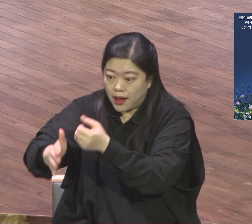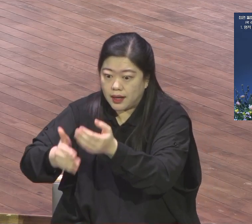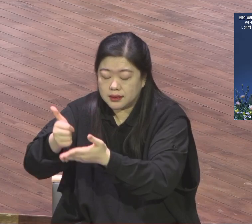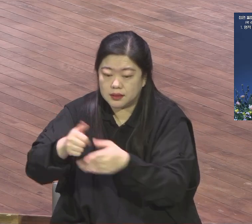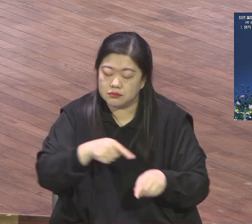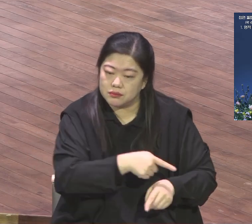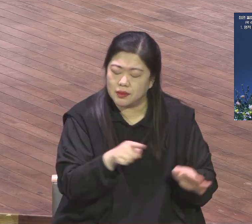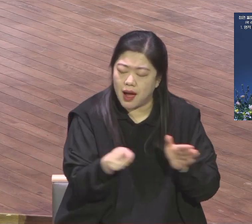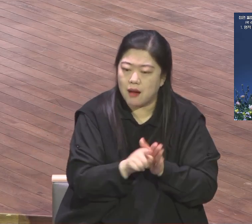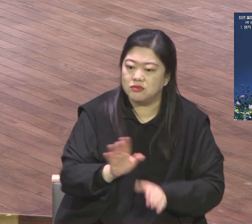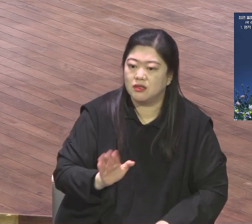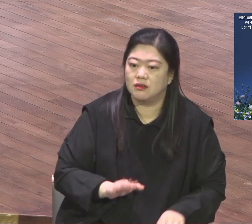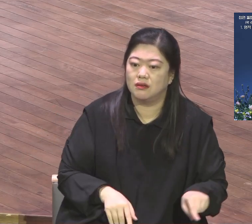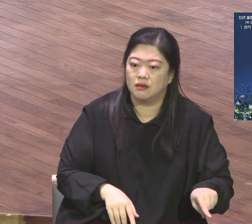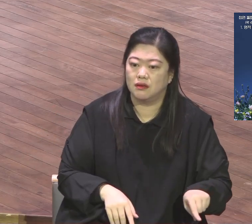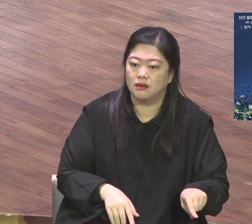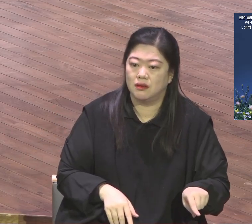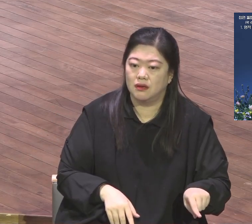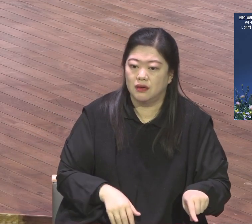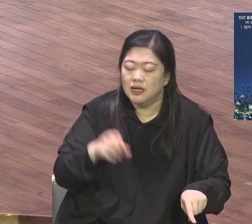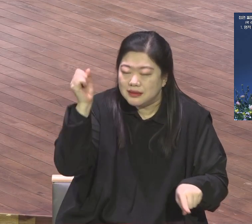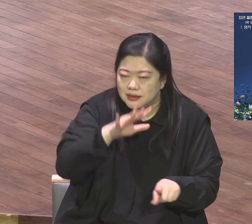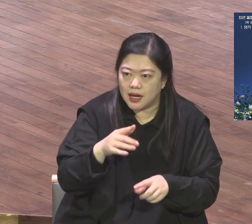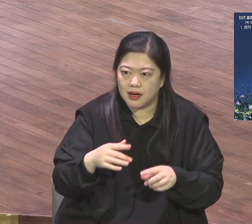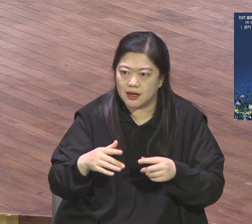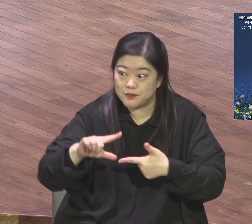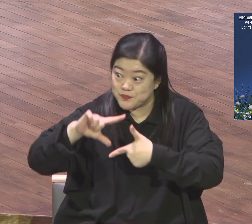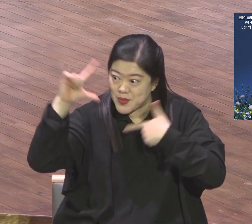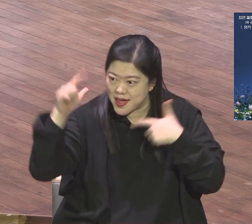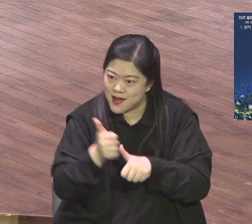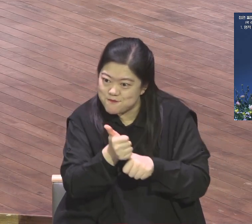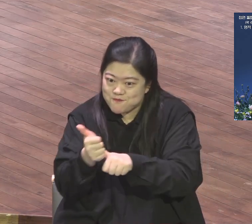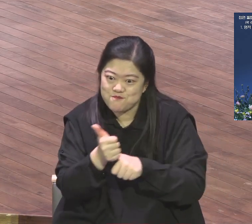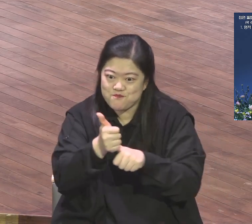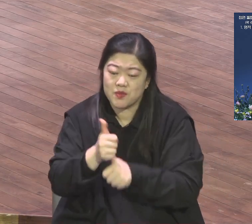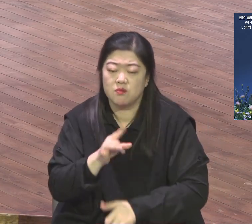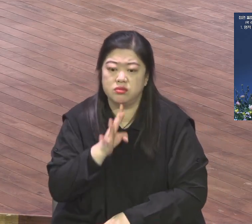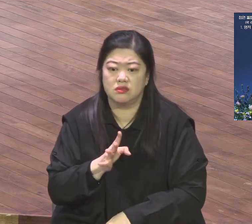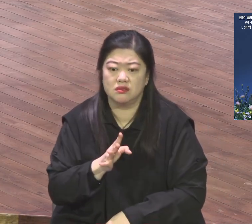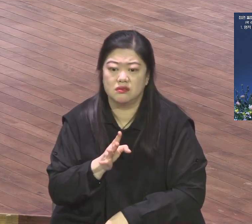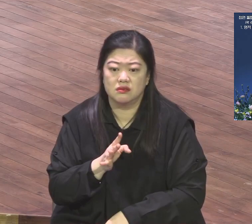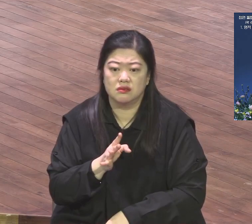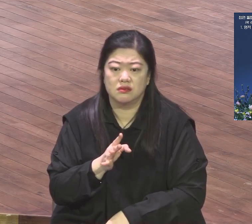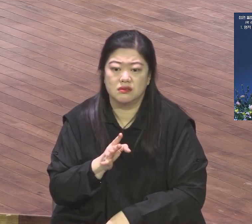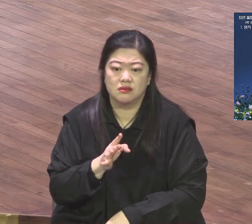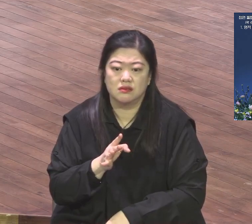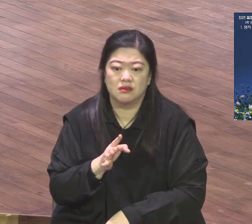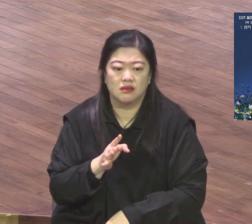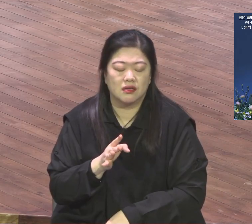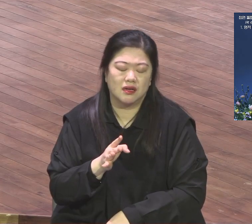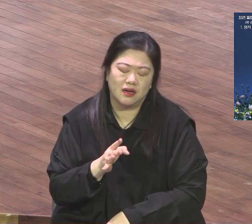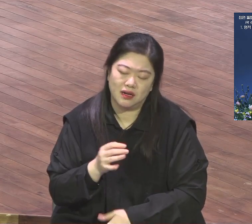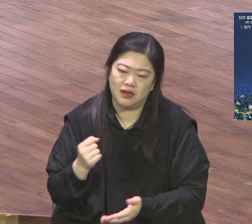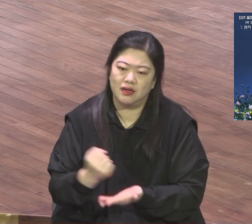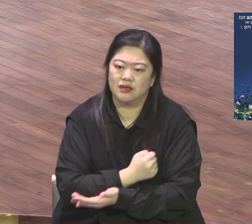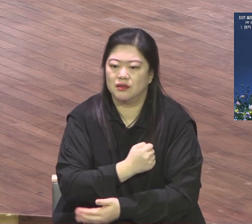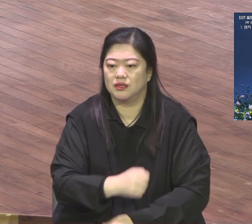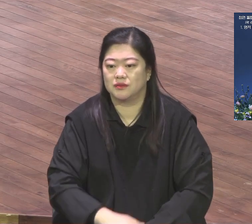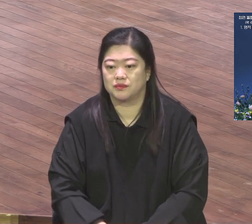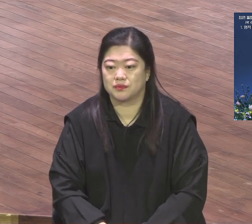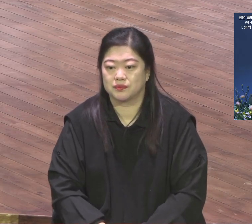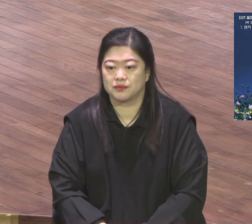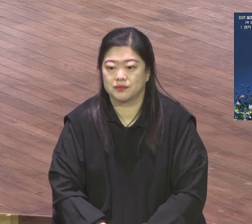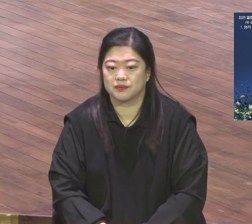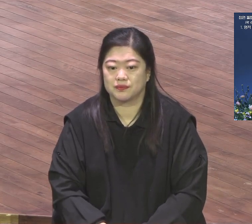않았어요. 선생이야, 그냥 선생. 여러분, 왜 우리 기독교만의 구원이 있느냐? 왜